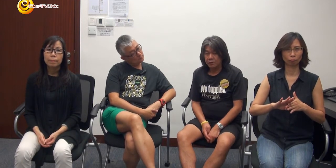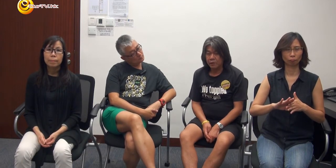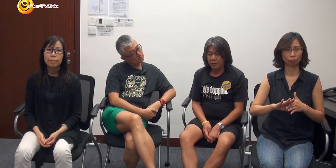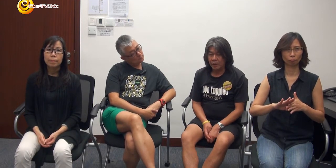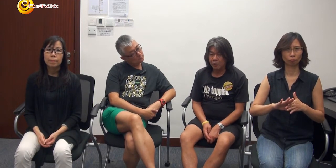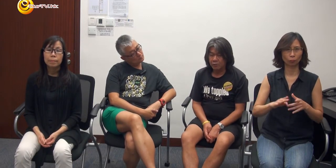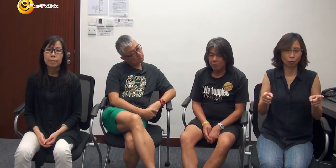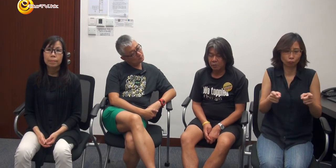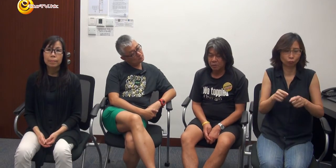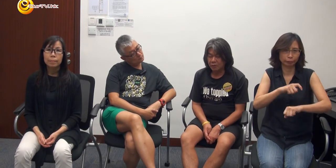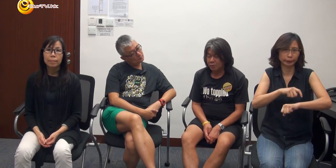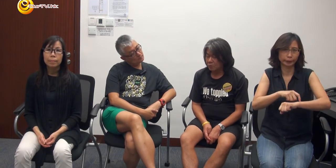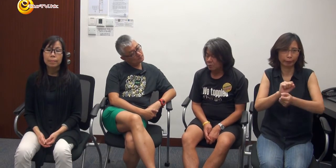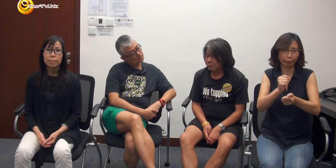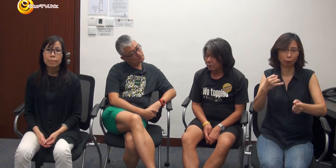短期內解決不到就